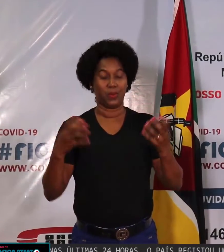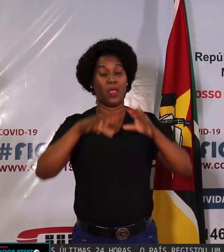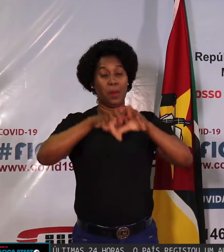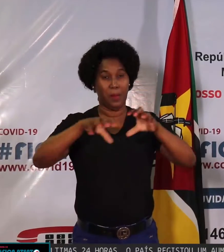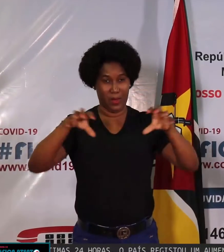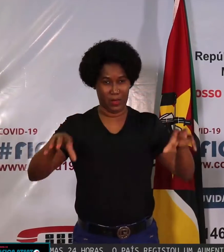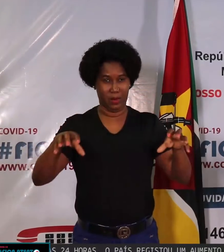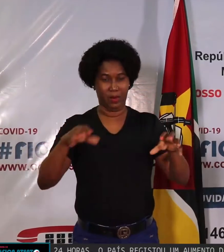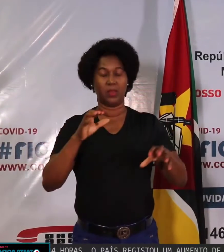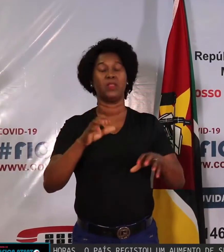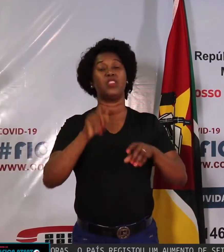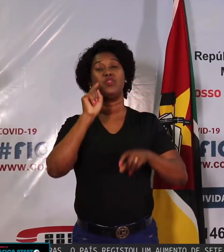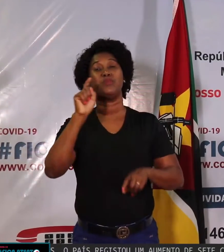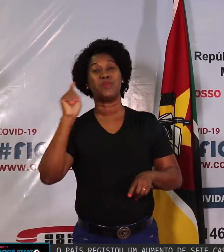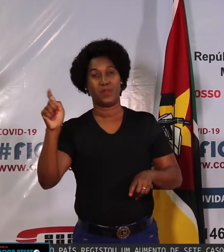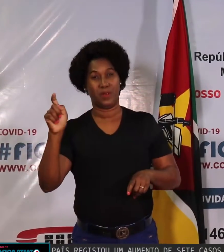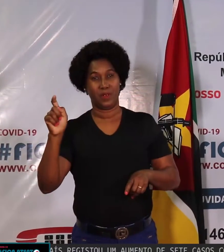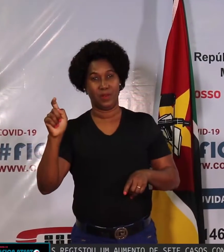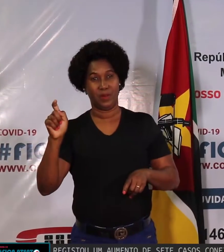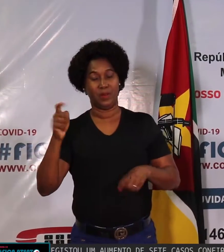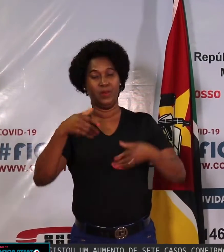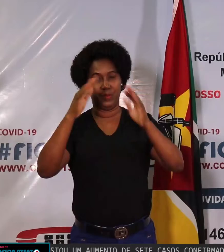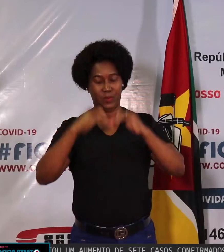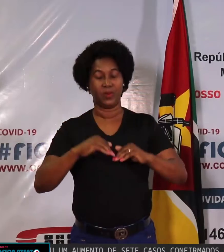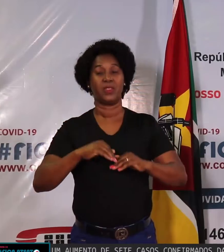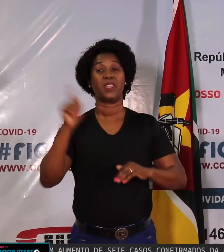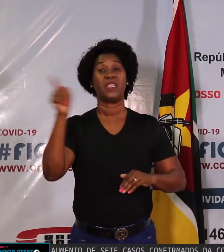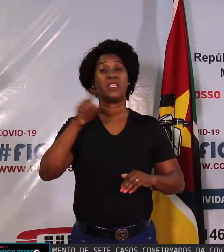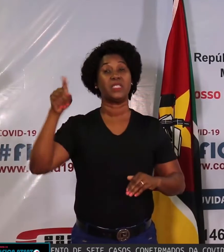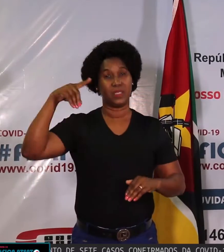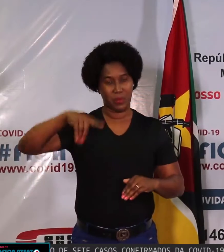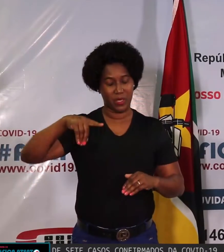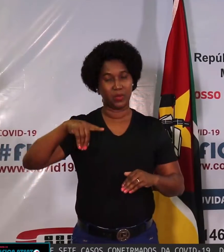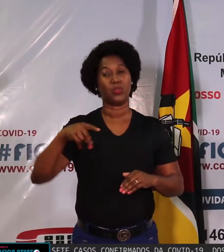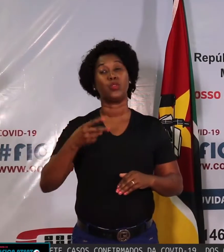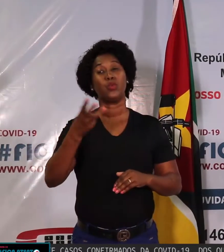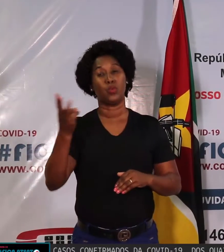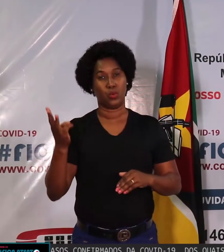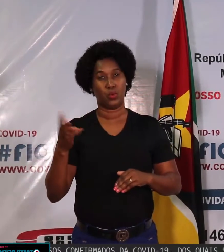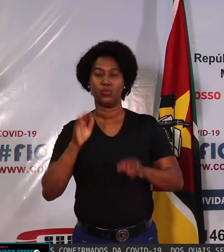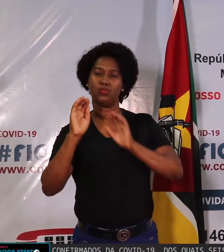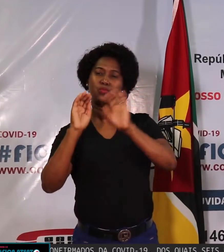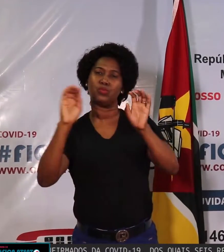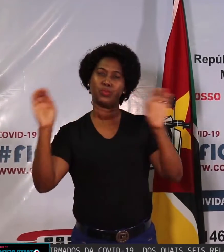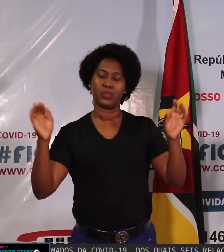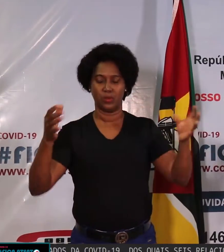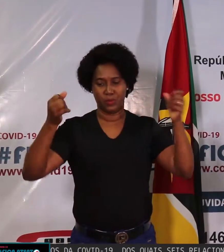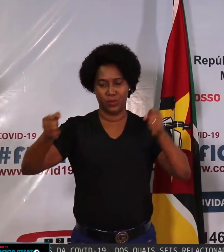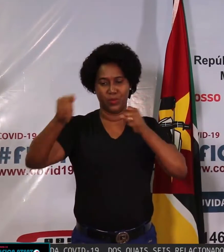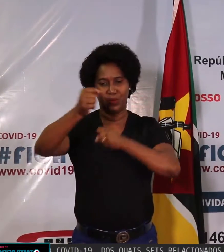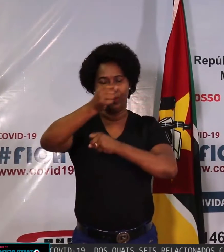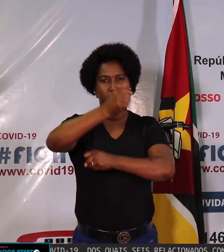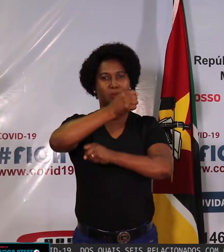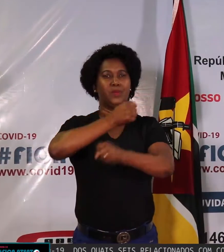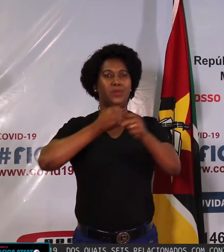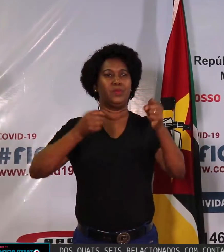de Chipamanine, formal e informal, Grossista do Zimpedro e anexos, foram orientados a trabalhar em turnos